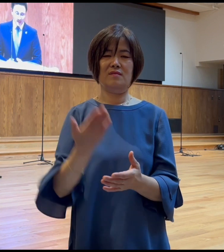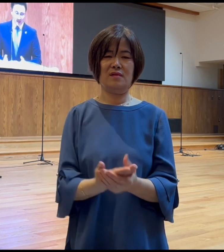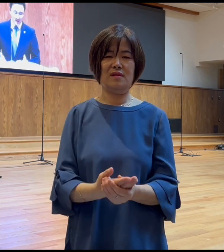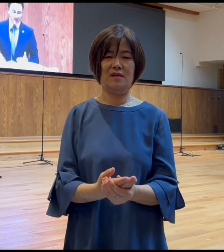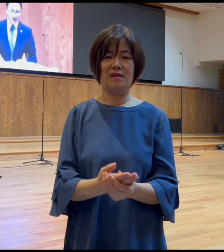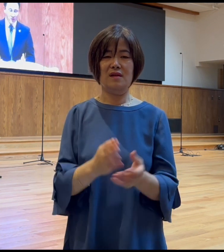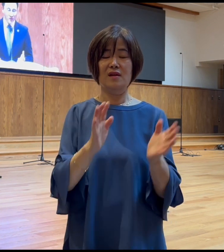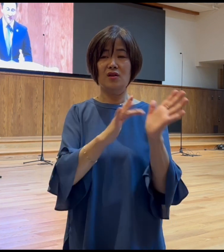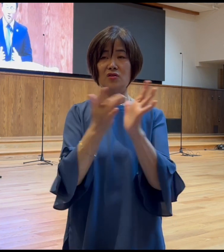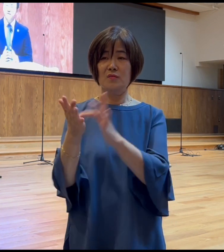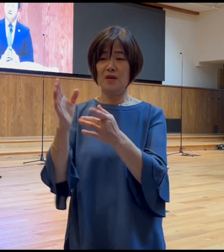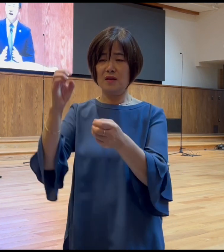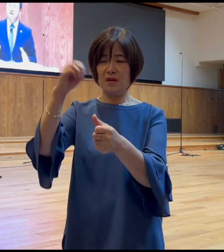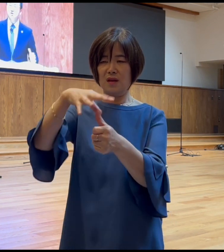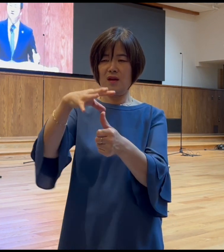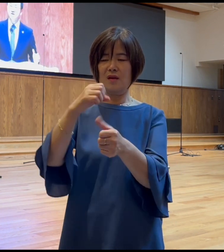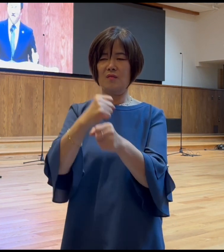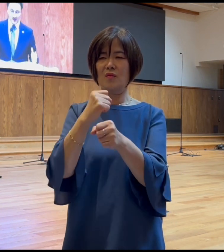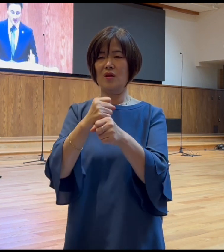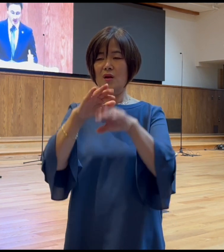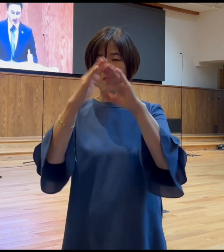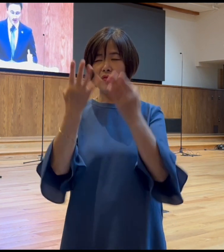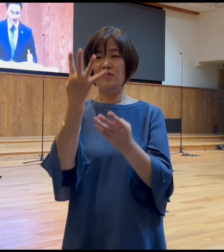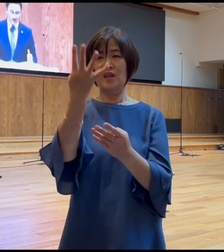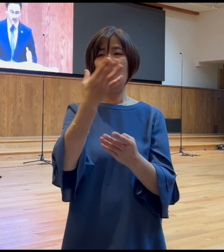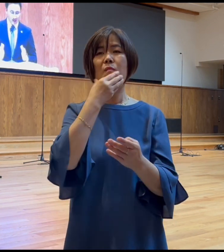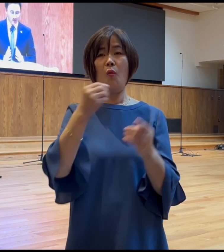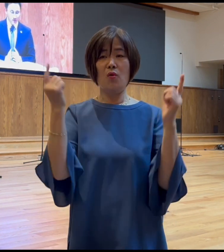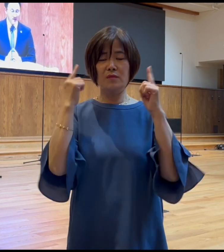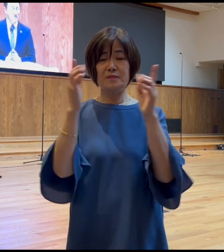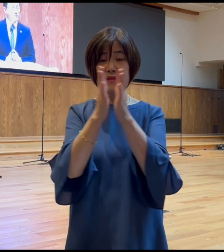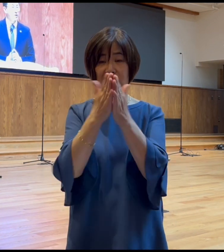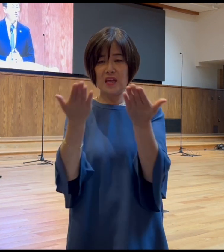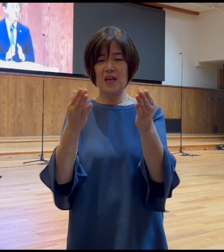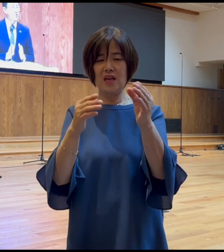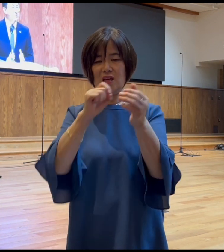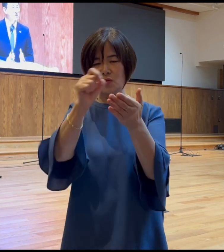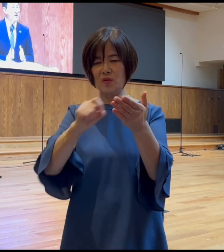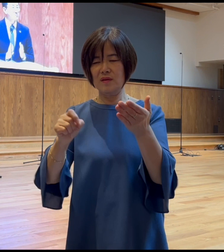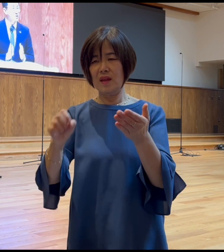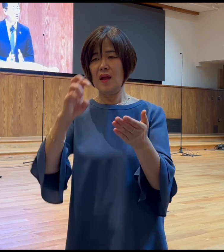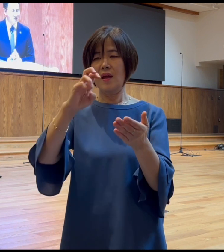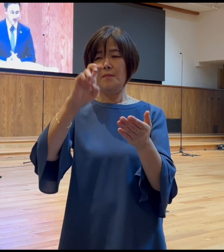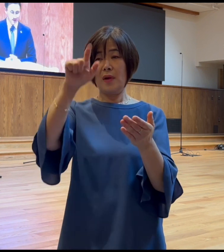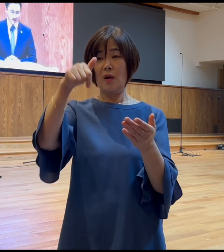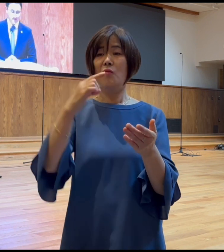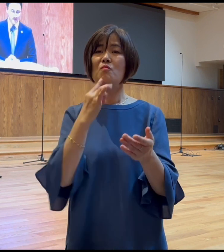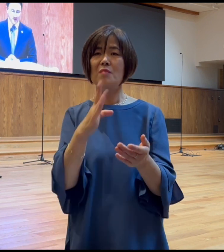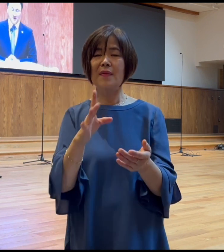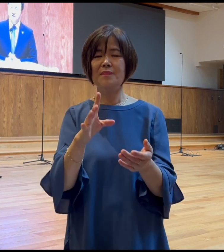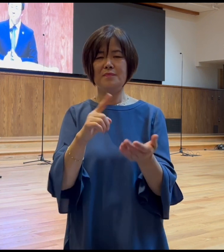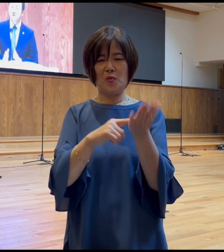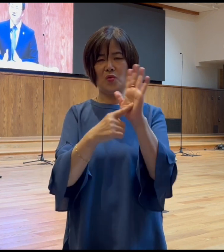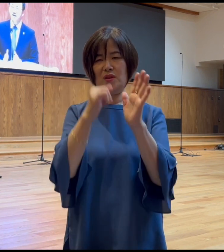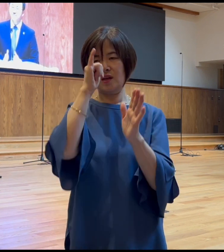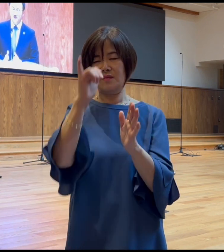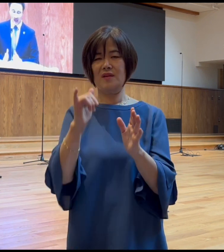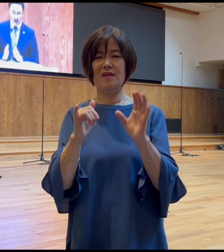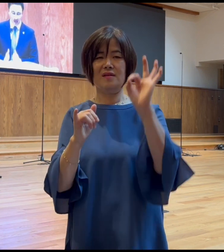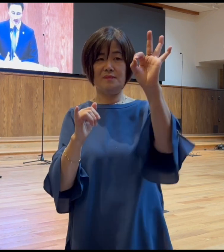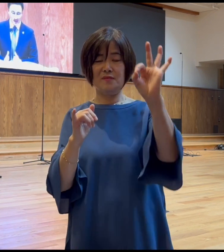예수님의 세례의 장면이 공간복음에 다 기록되어 있지만 마가복음에서만 보이는 독특한 표현이 있습니다. 그것은